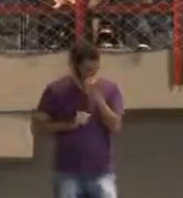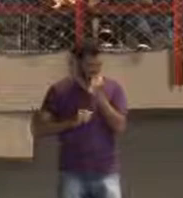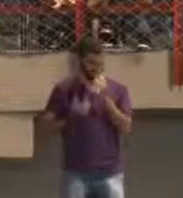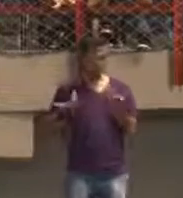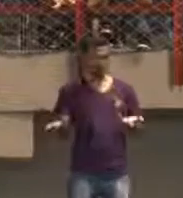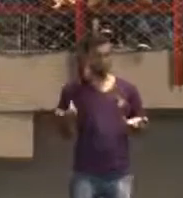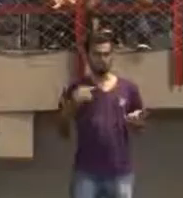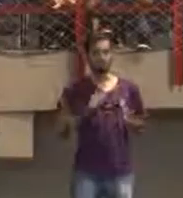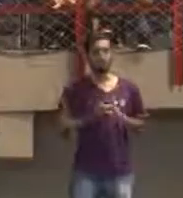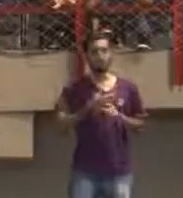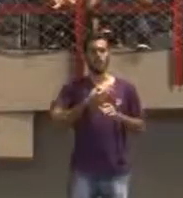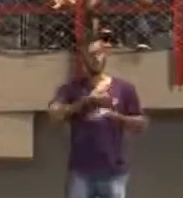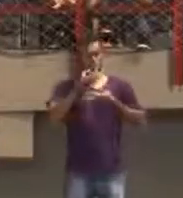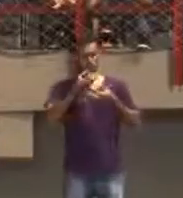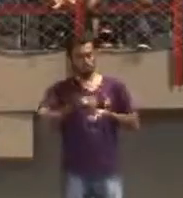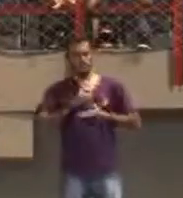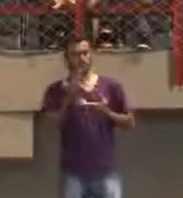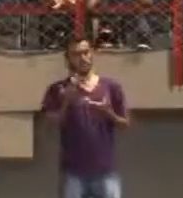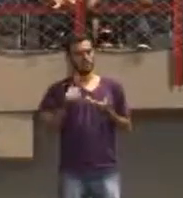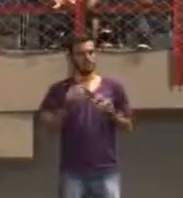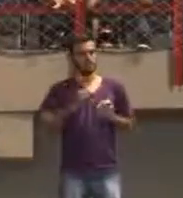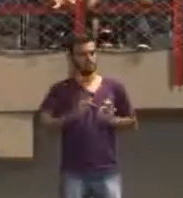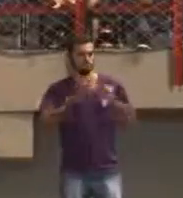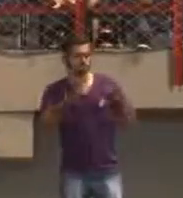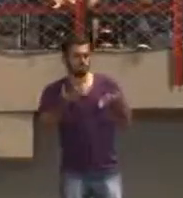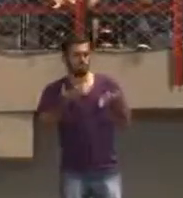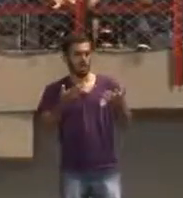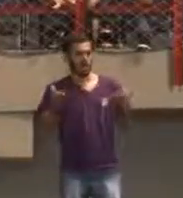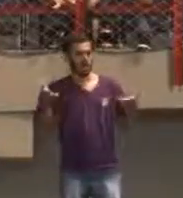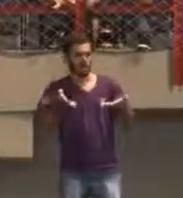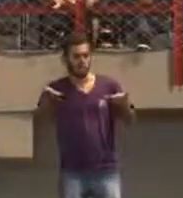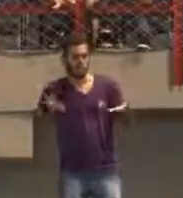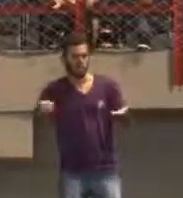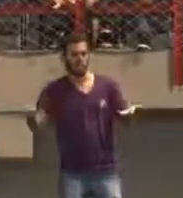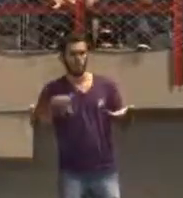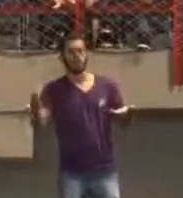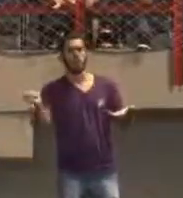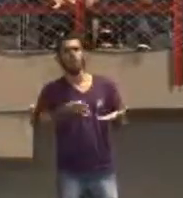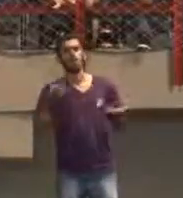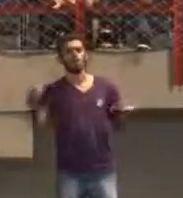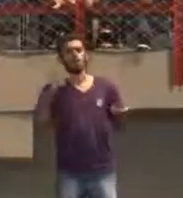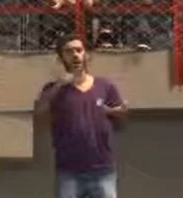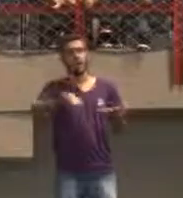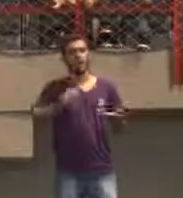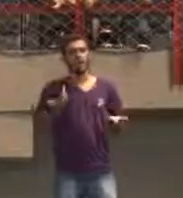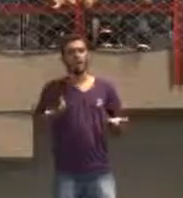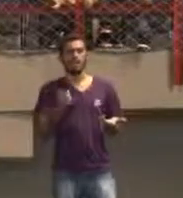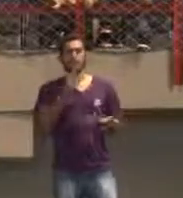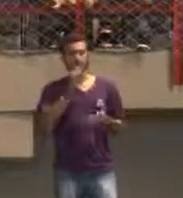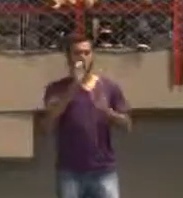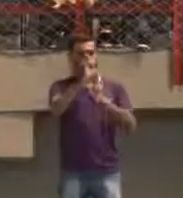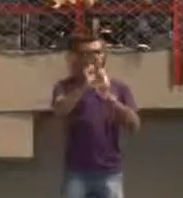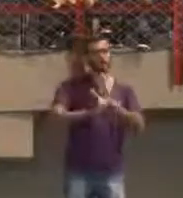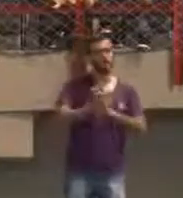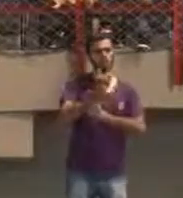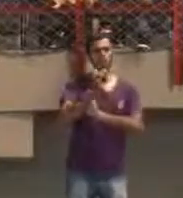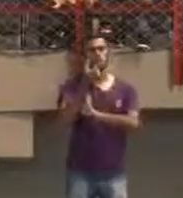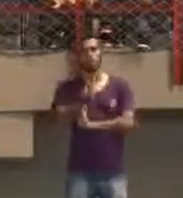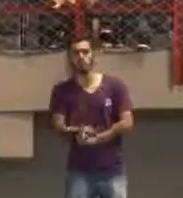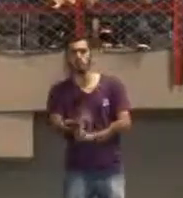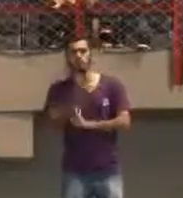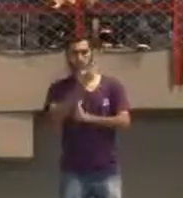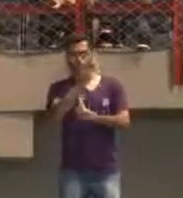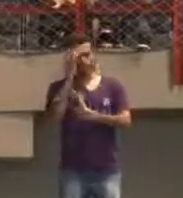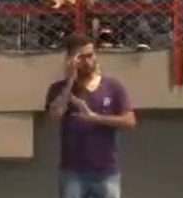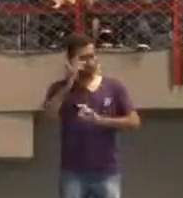Poesia modernista, aí você para. Poesia modernista é aquela do século XX. É aquela que o ser humano já